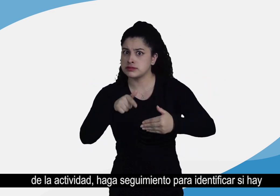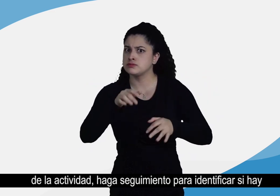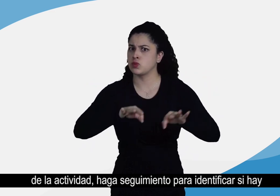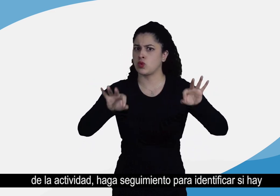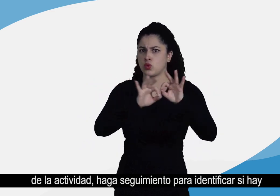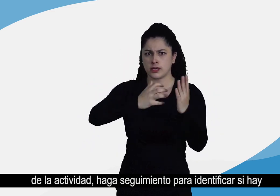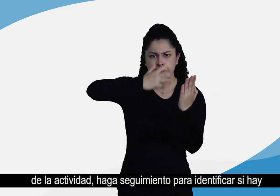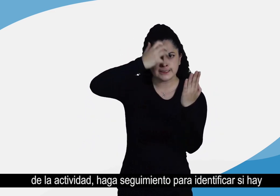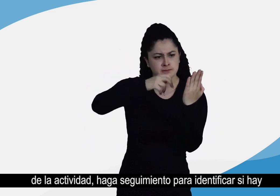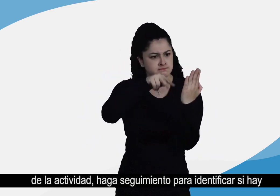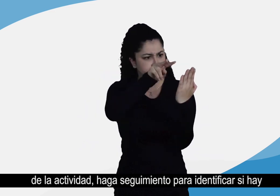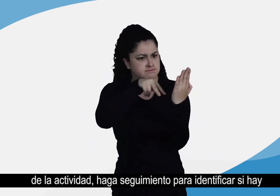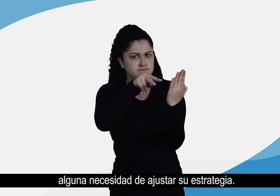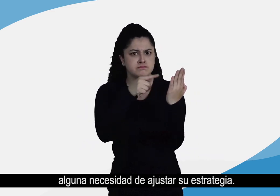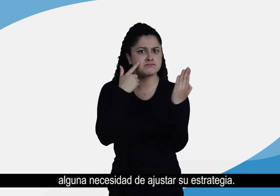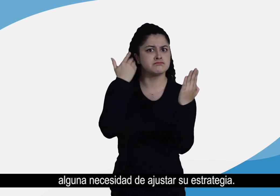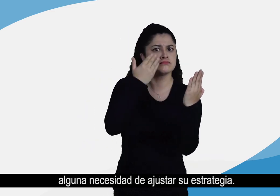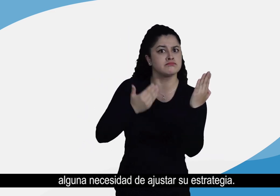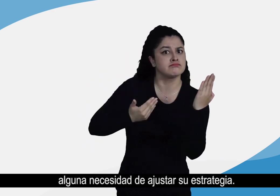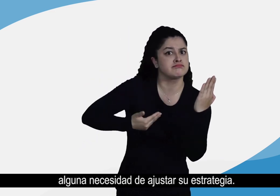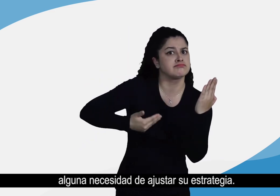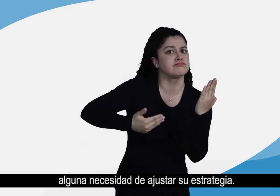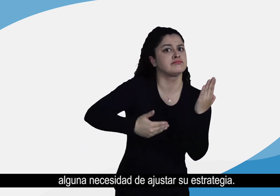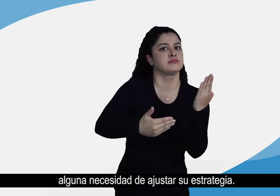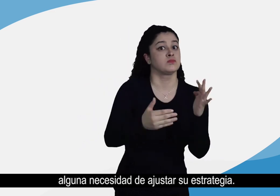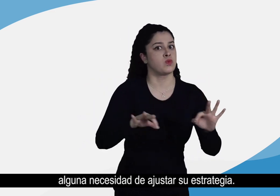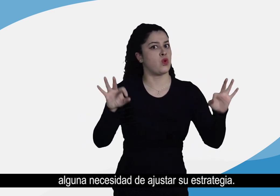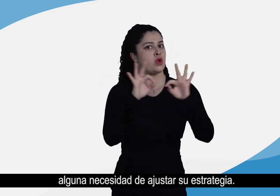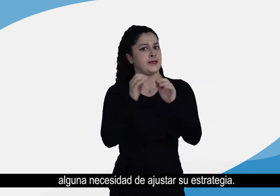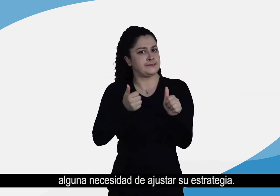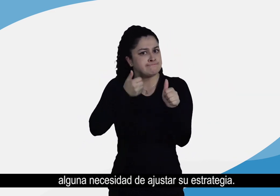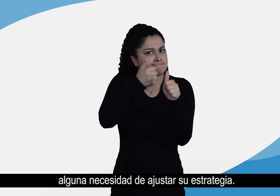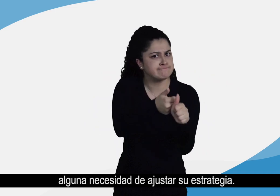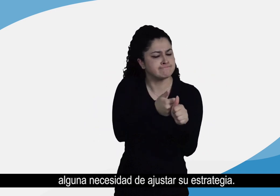identificar Si hay alguna necesidad De ajustar Su estrategia